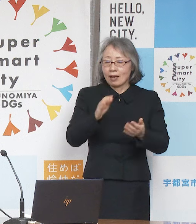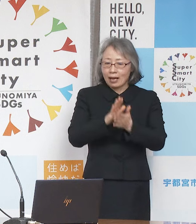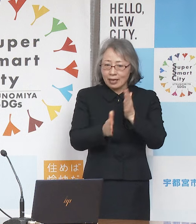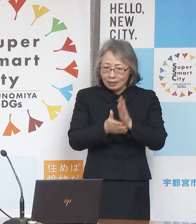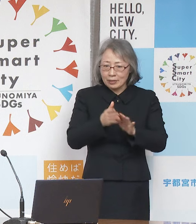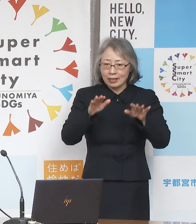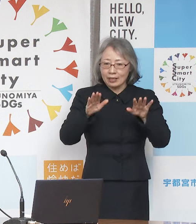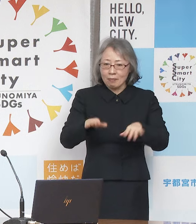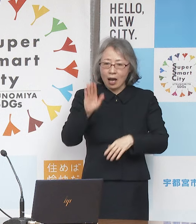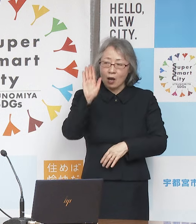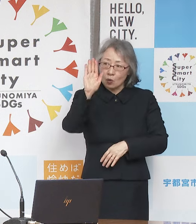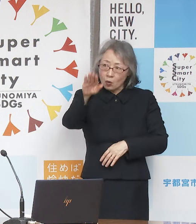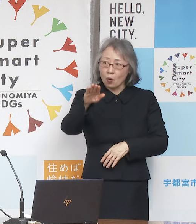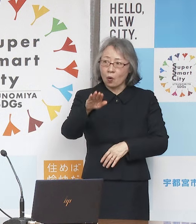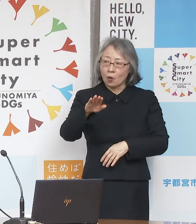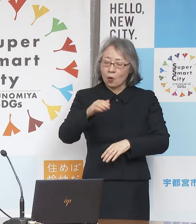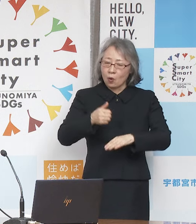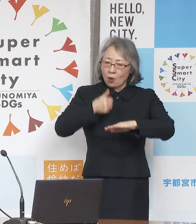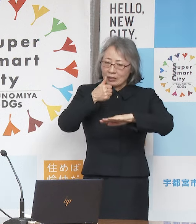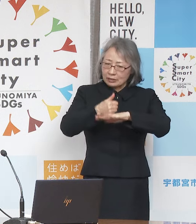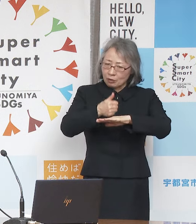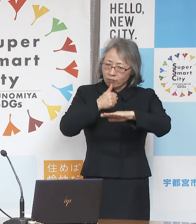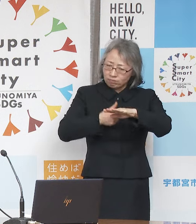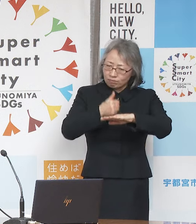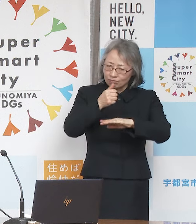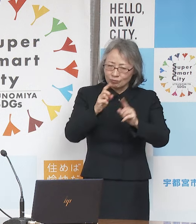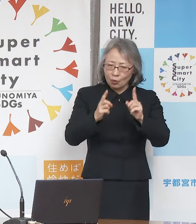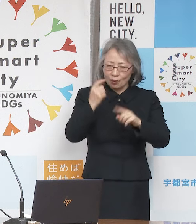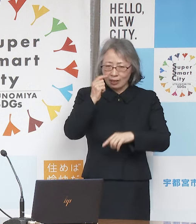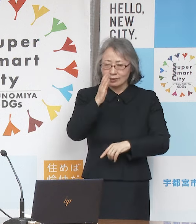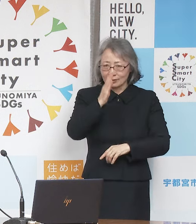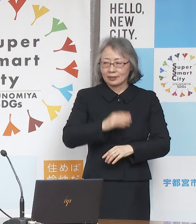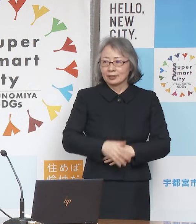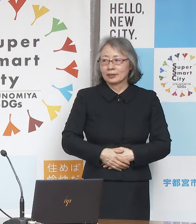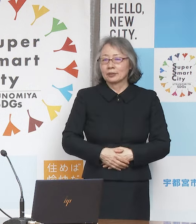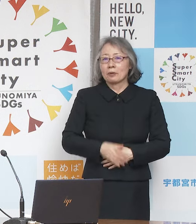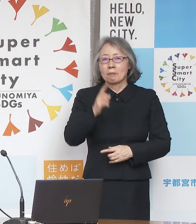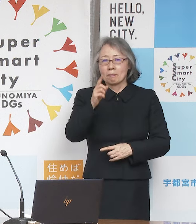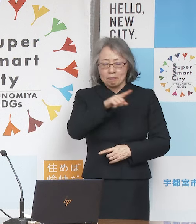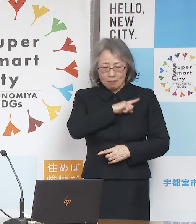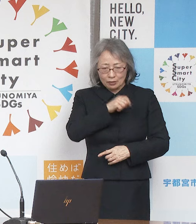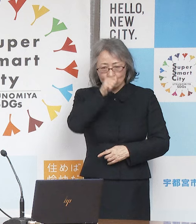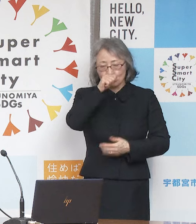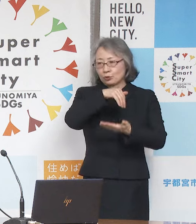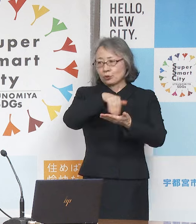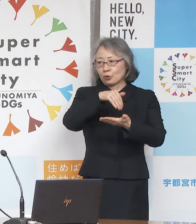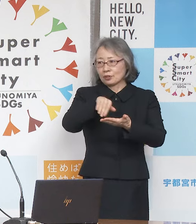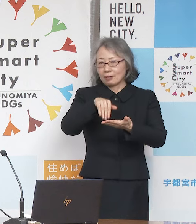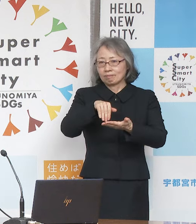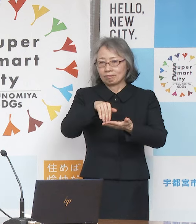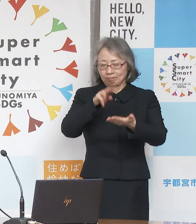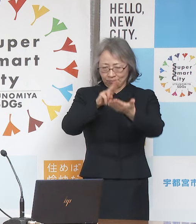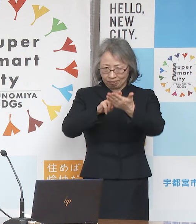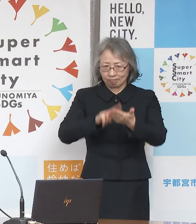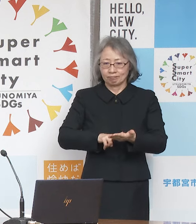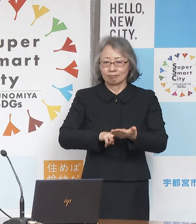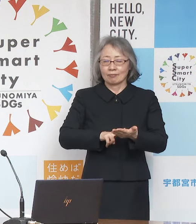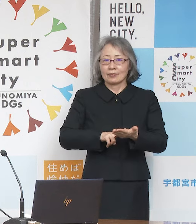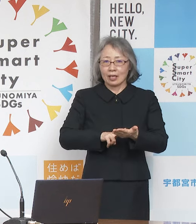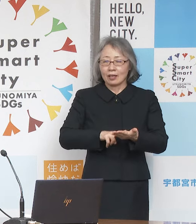現時点での今後の新体についてのお考えをお聞かせくださいままずは予算をえ作りそしてそれ